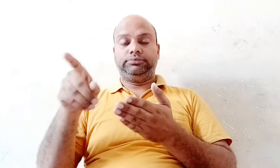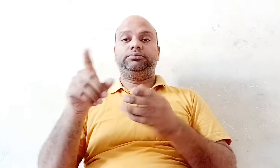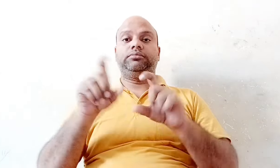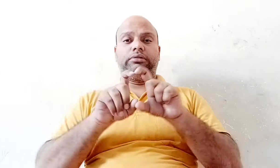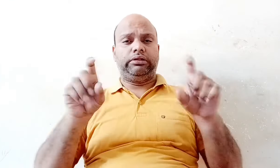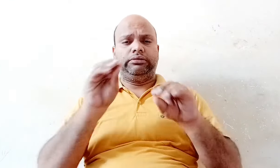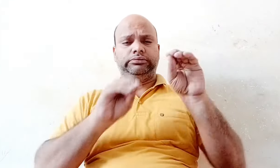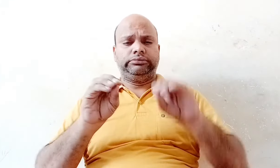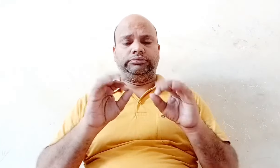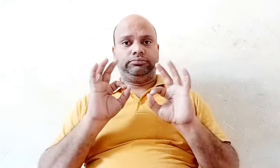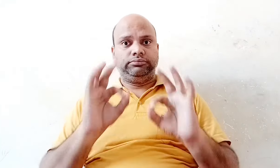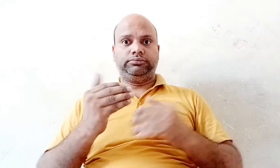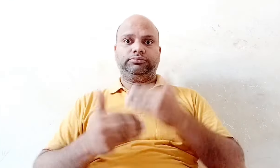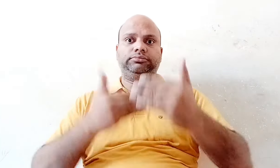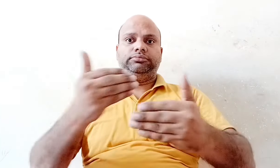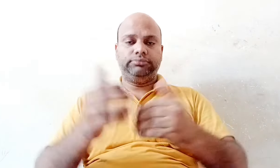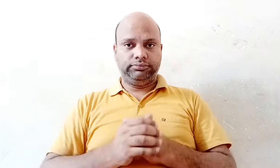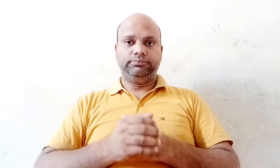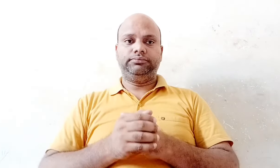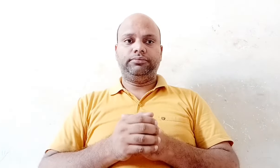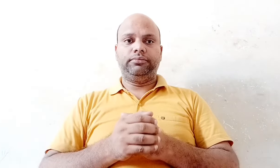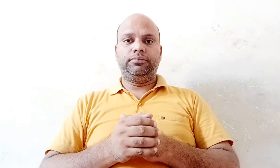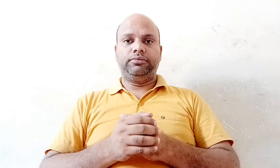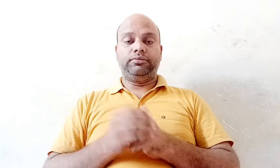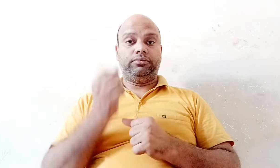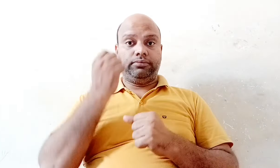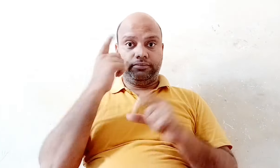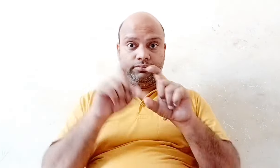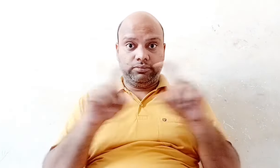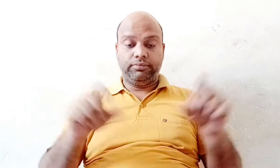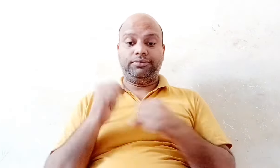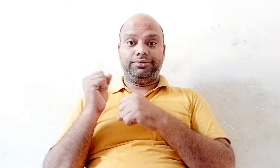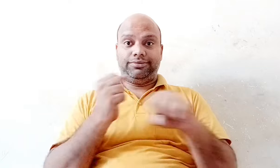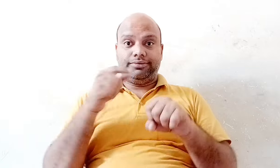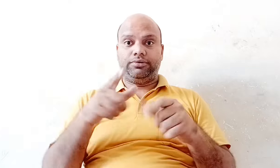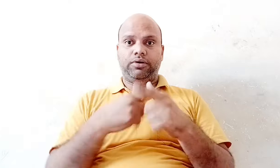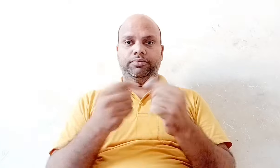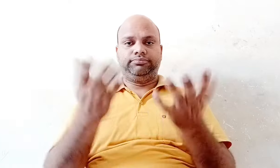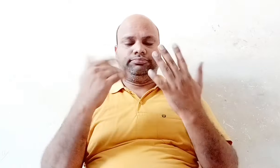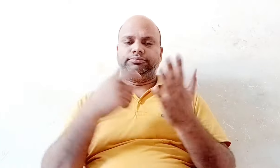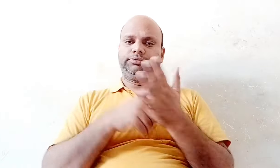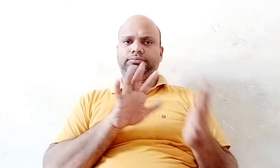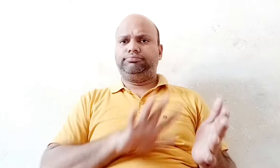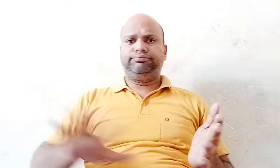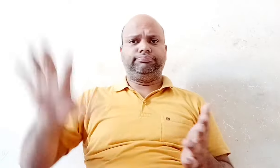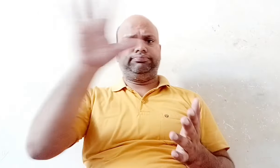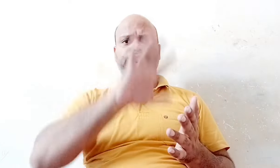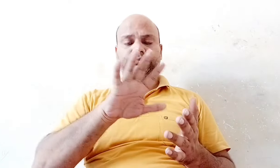Hoga. Isaac Bada Yathi apply now para clicka karega. Yadi Yathi Vara one time registration, OTR, Kar